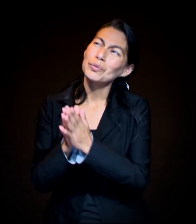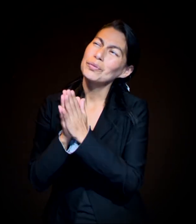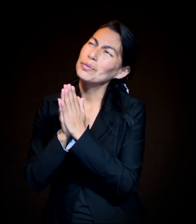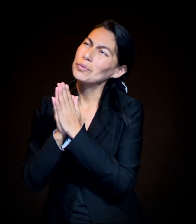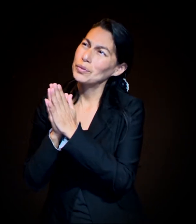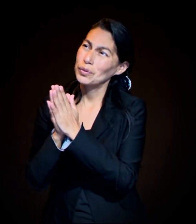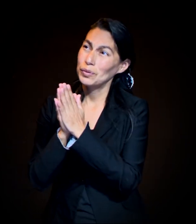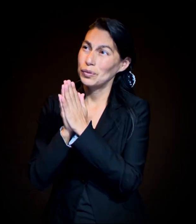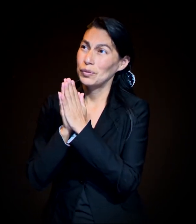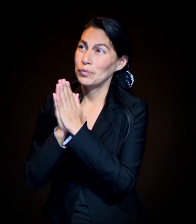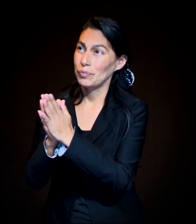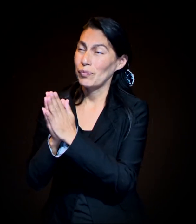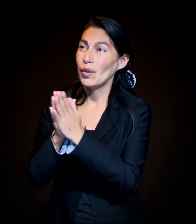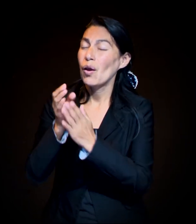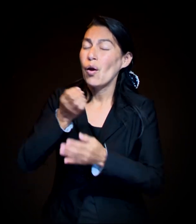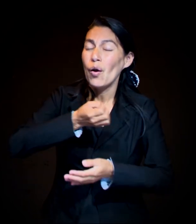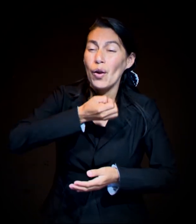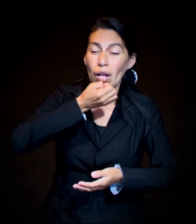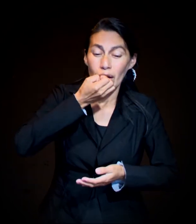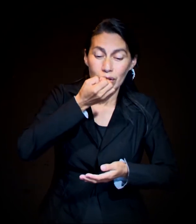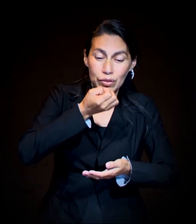es muy amigable